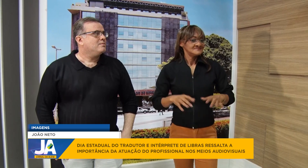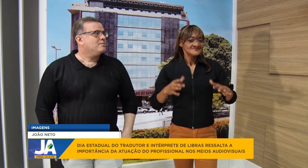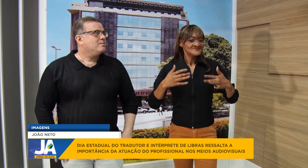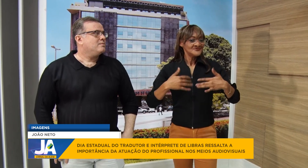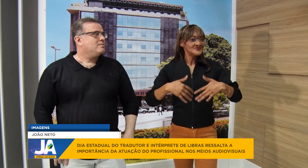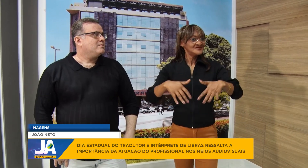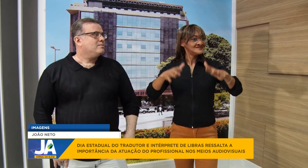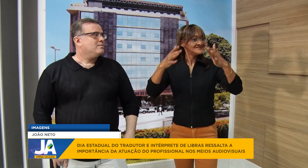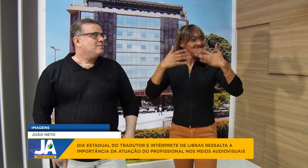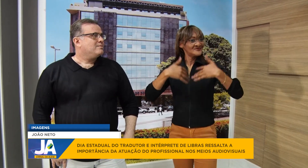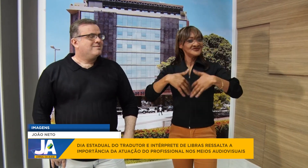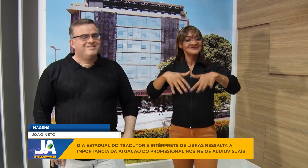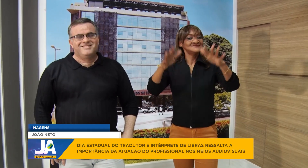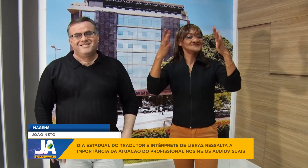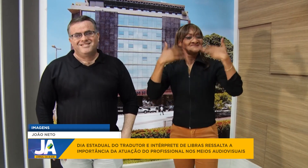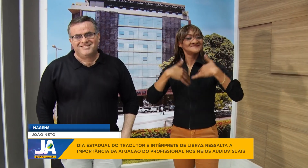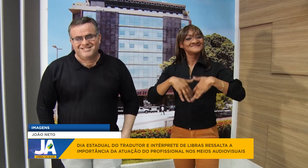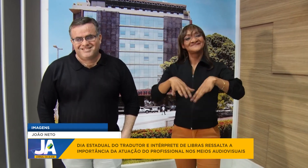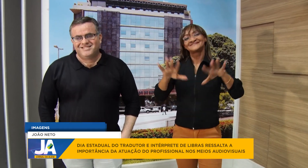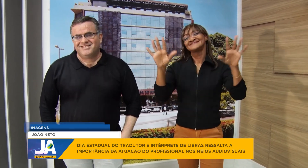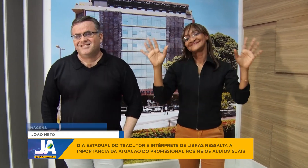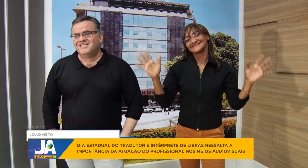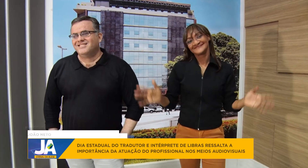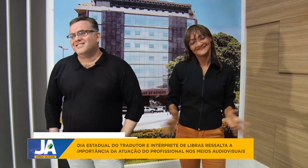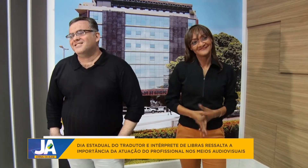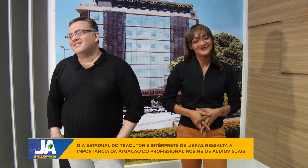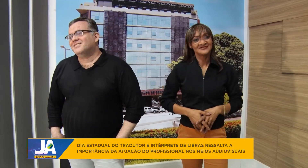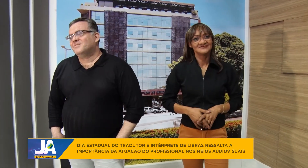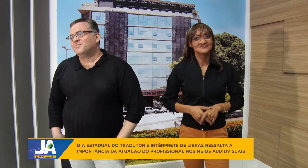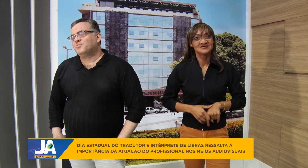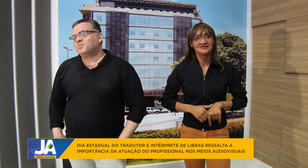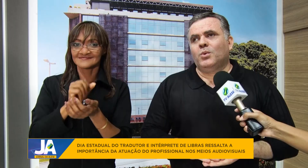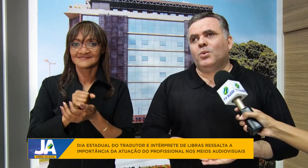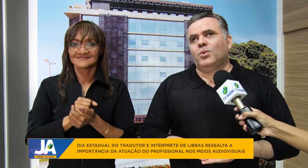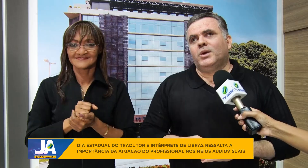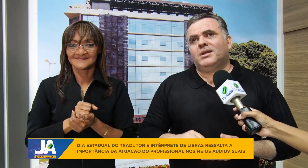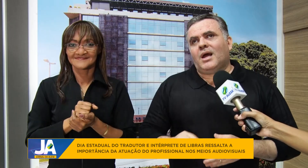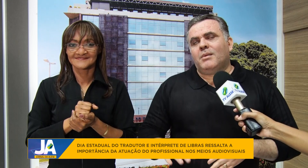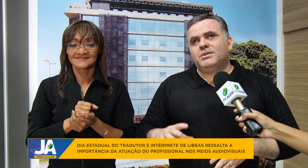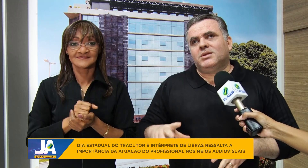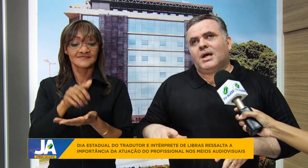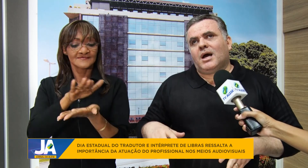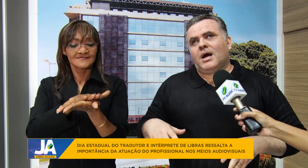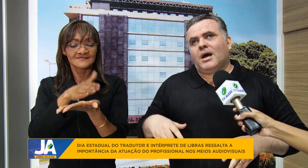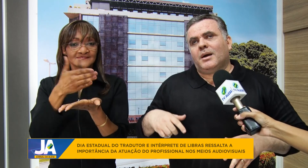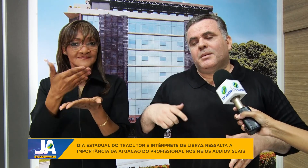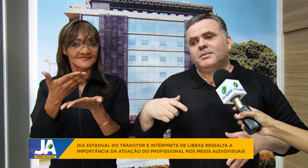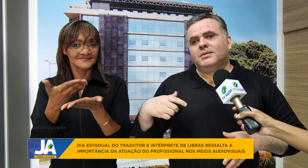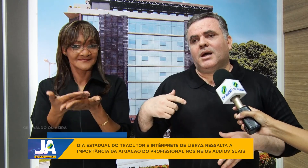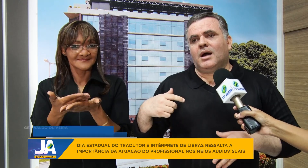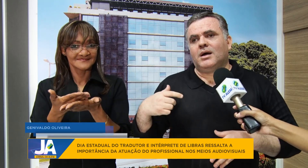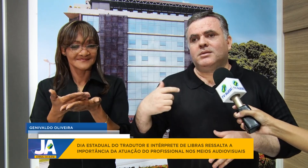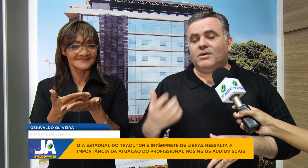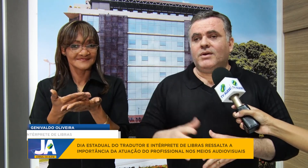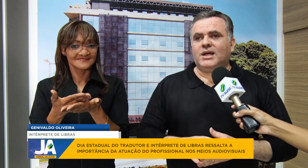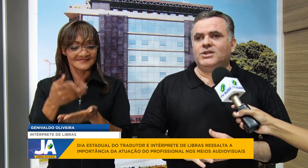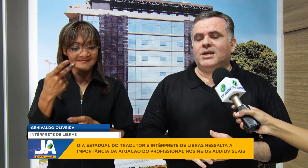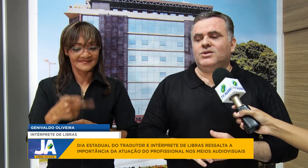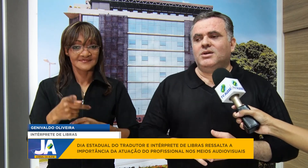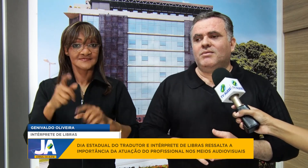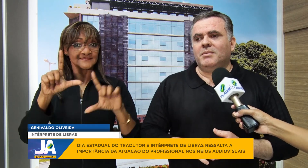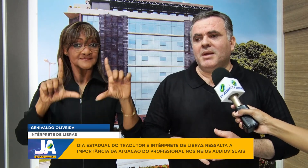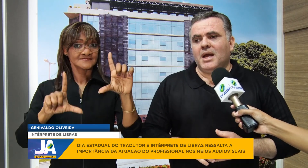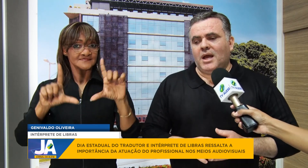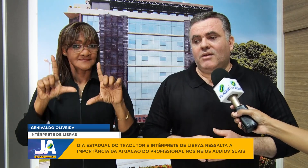jornada iniciada há 11 anos na emissora legislativa. O intérprete na TV